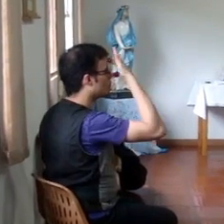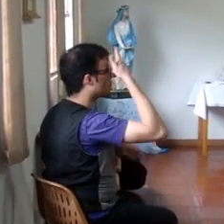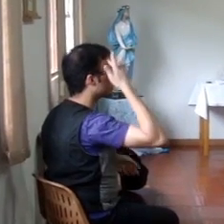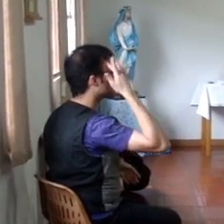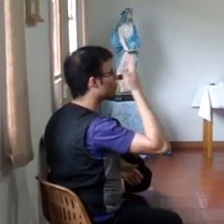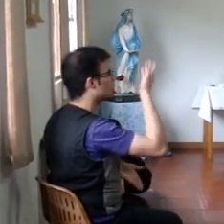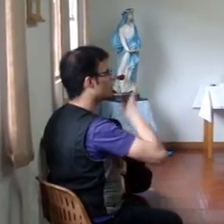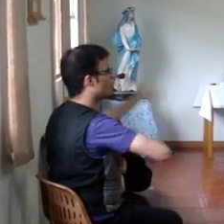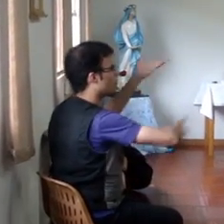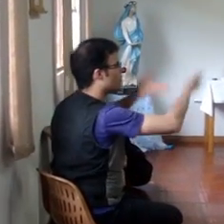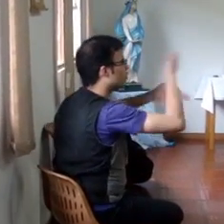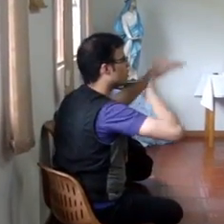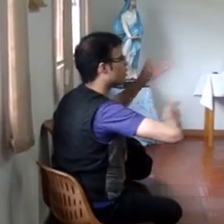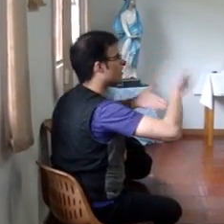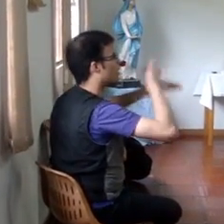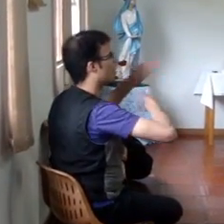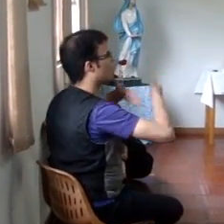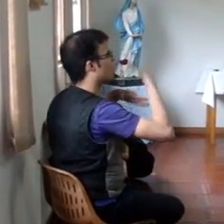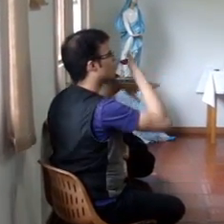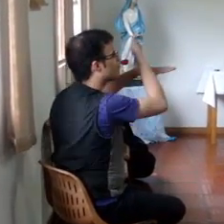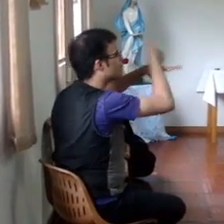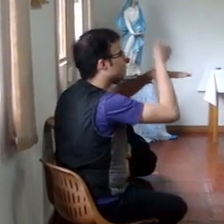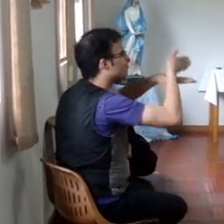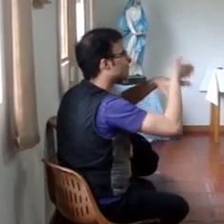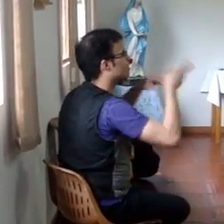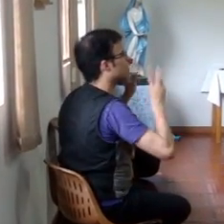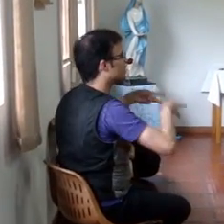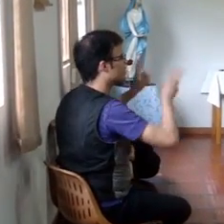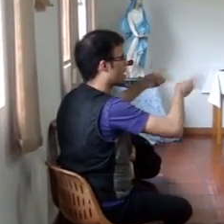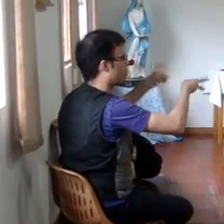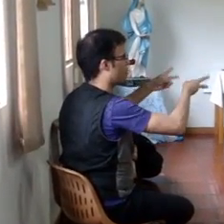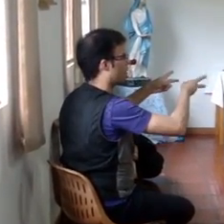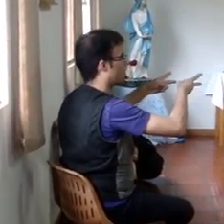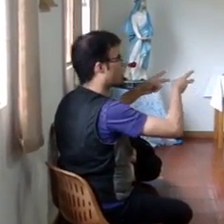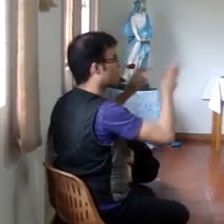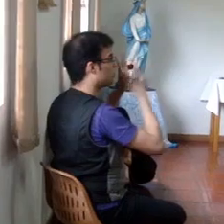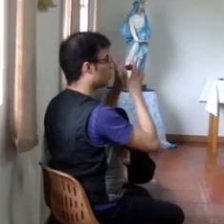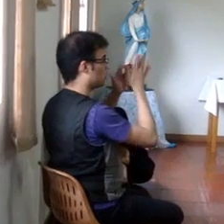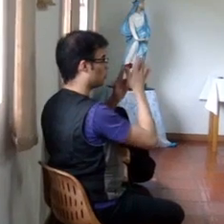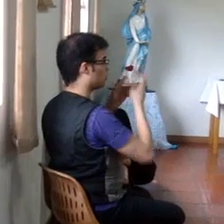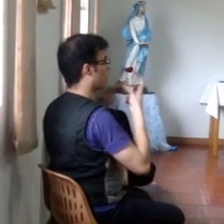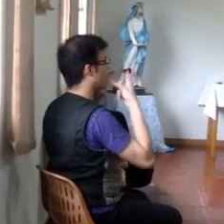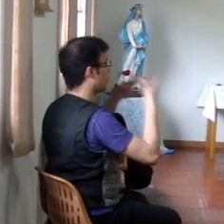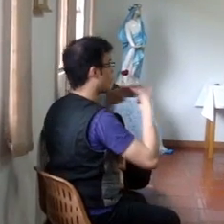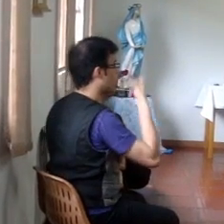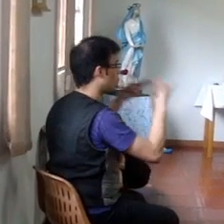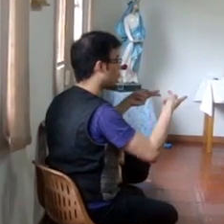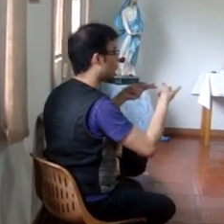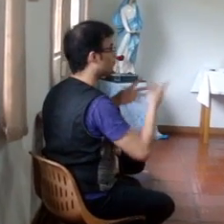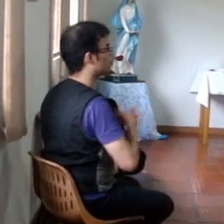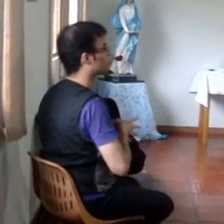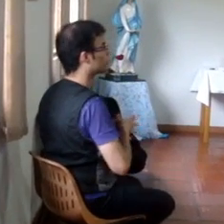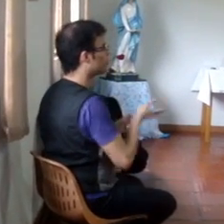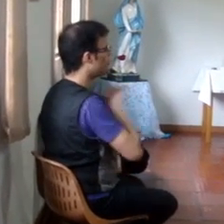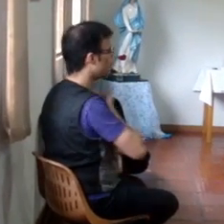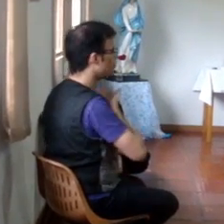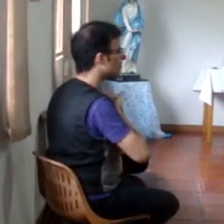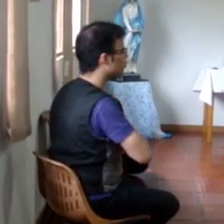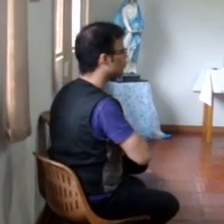fazer, Jesus falou para os seus discípulos. Portanto, se nós não perguntarmos para